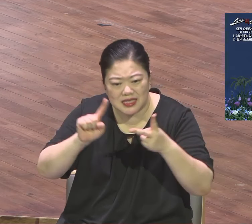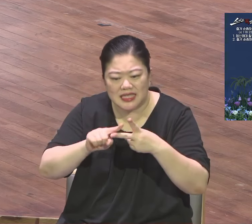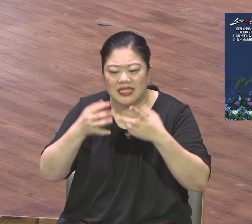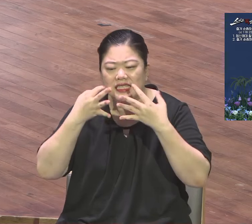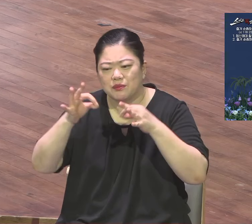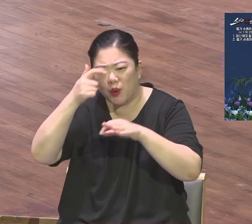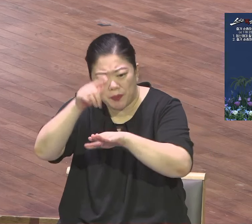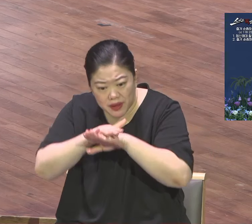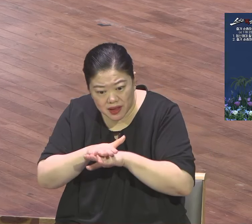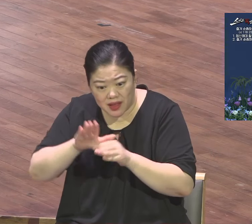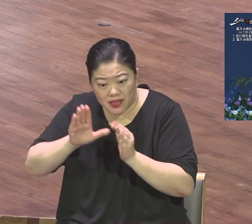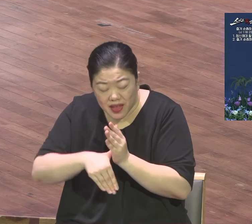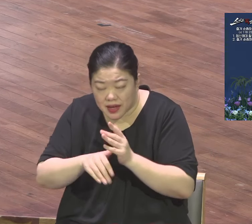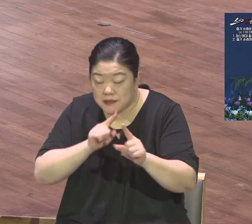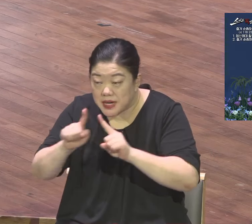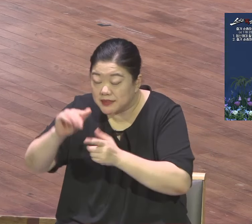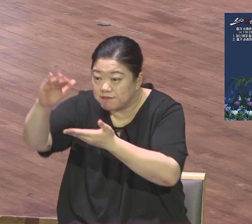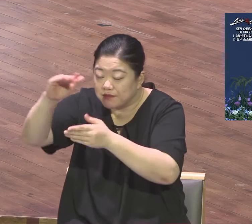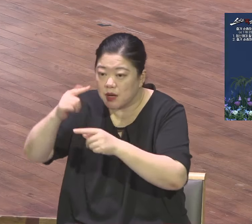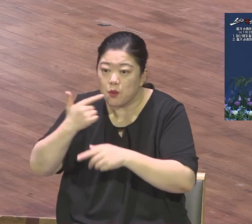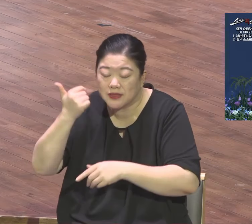말씀인데.